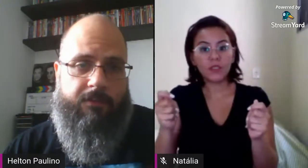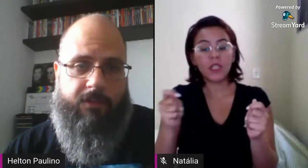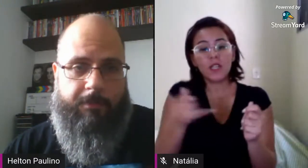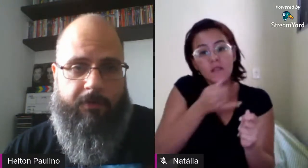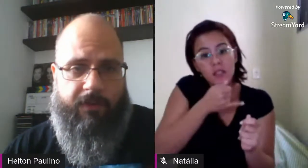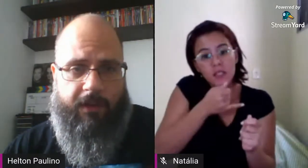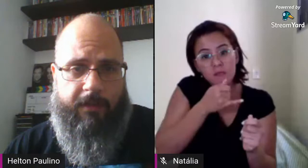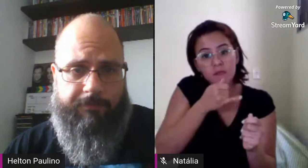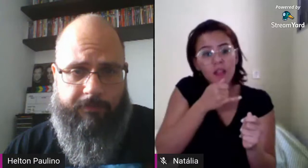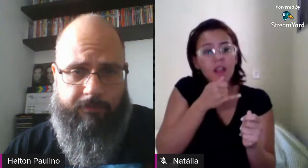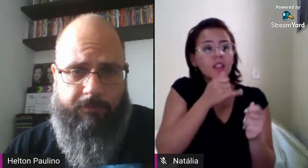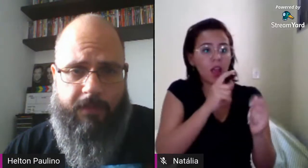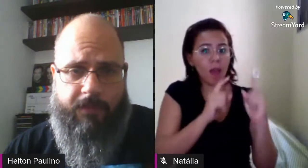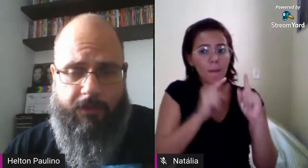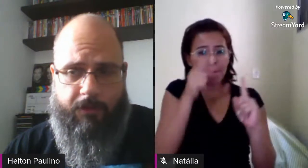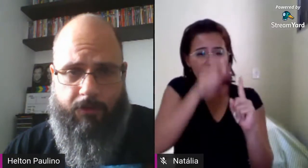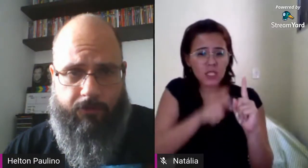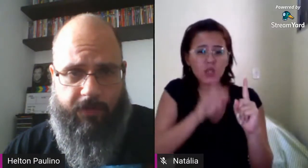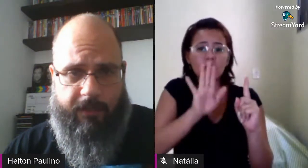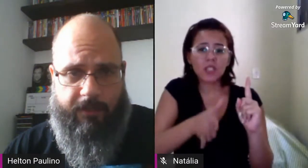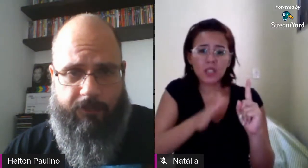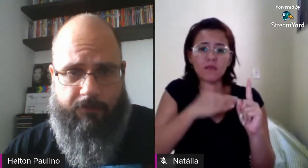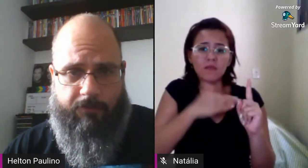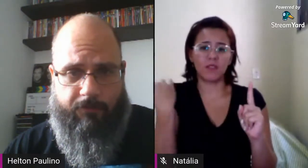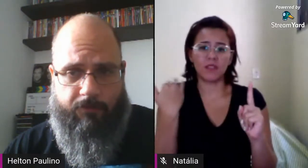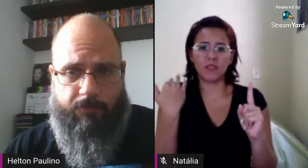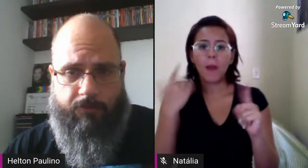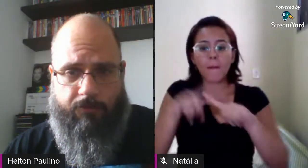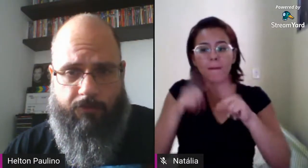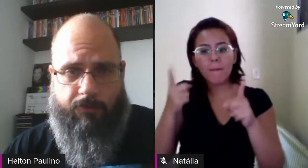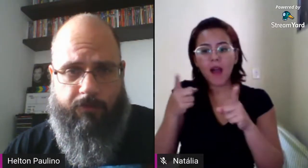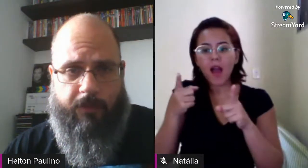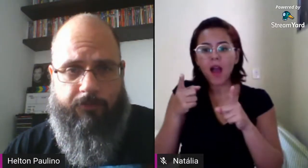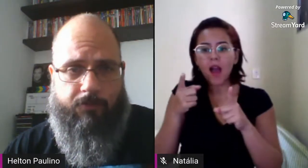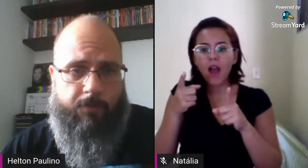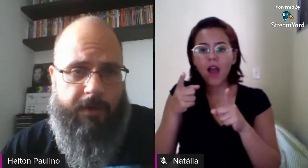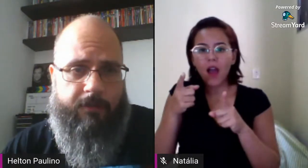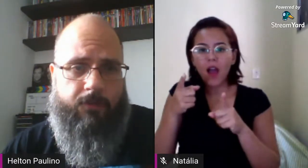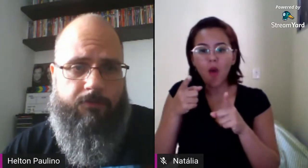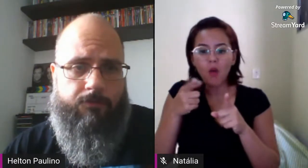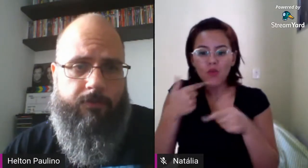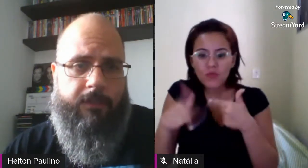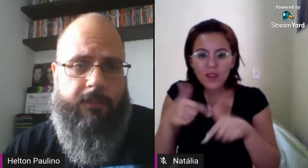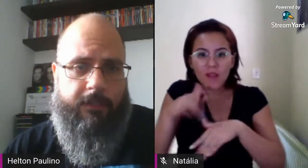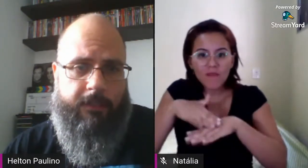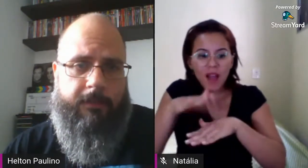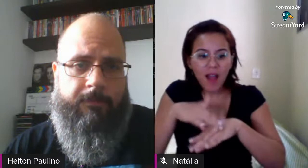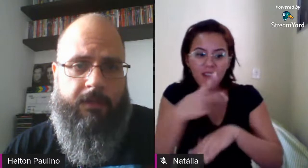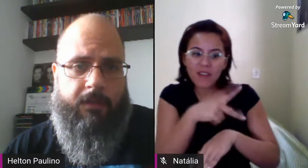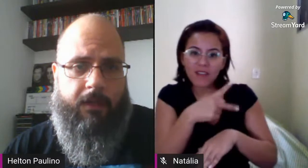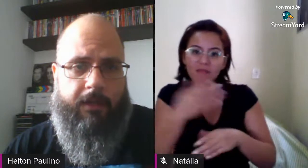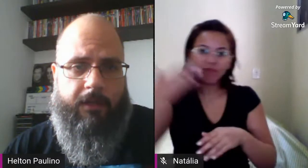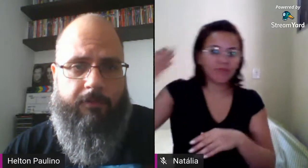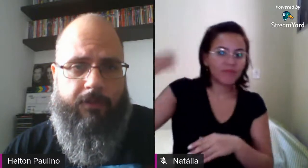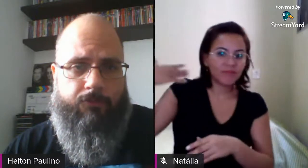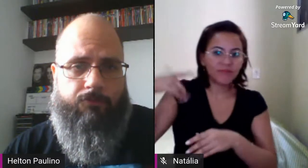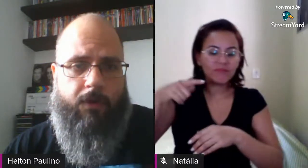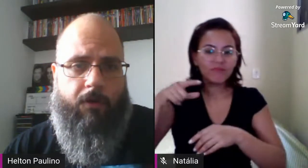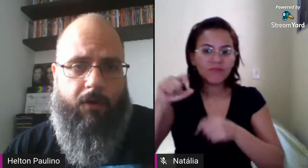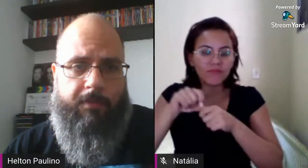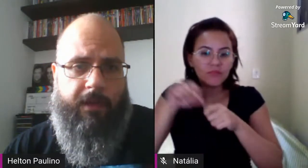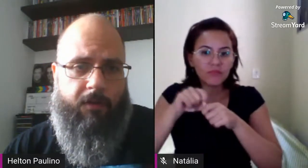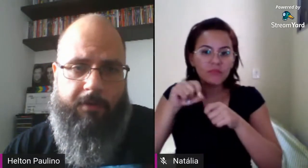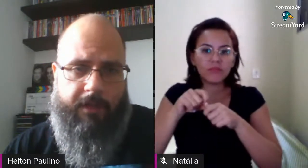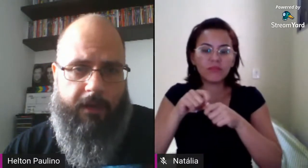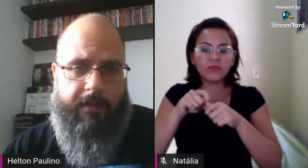mesma coisa a gente pode falar de outros artistas do nosso contexto, como Ariano Suassuna, né? Ariano deixou